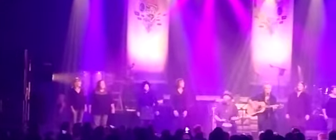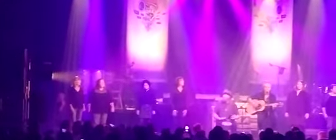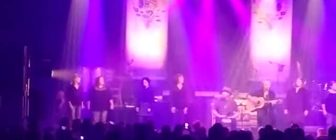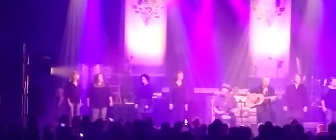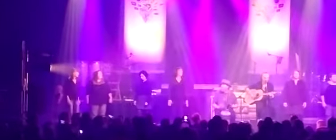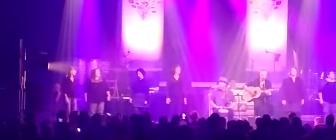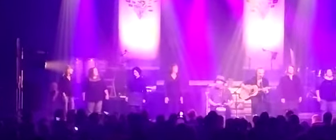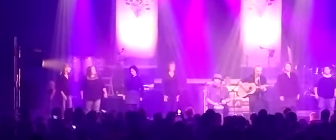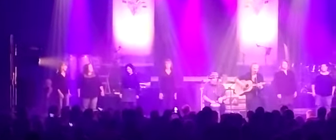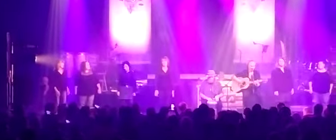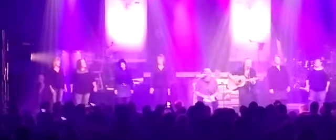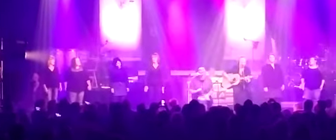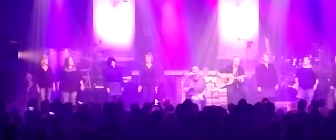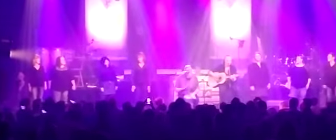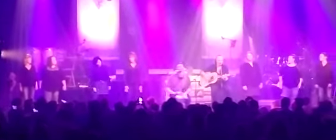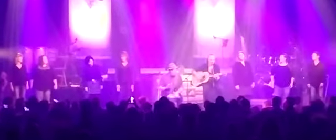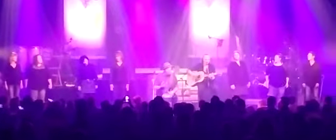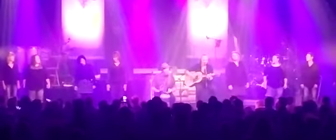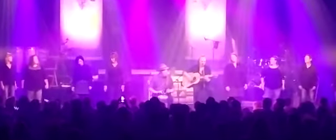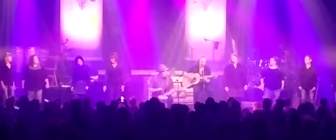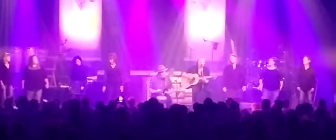Tous ensemble.